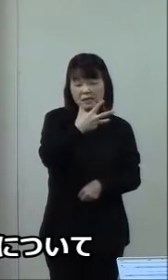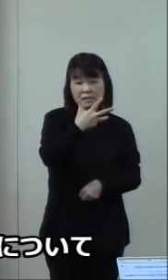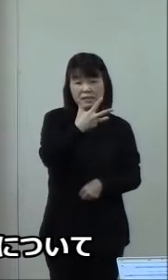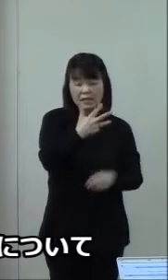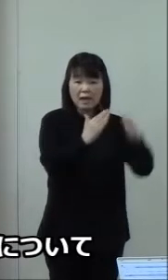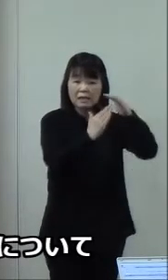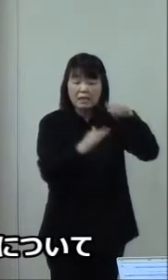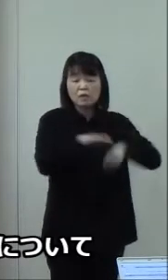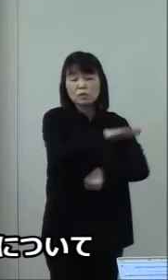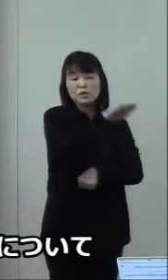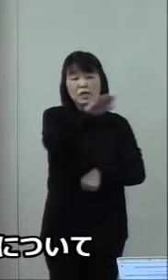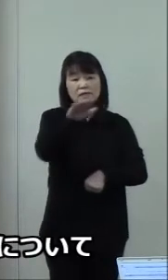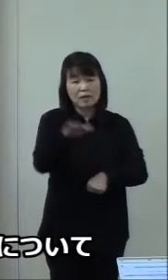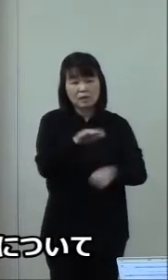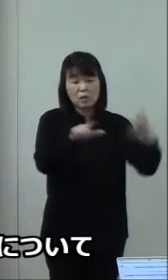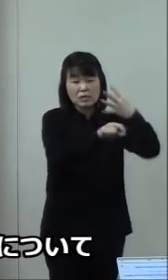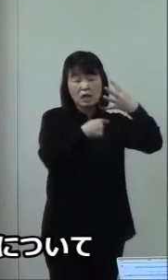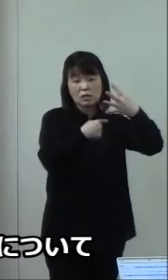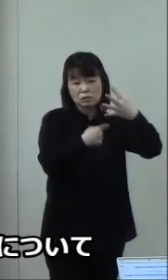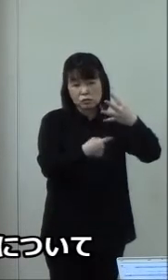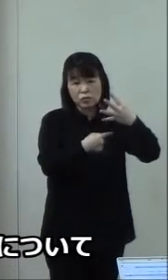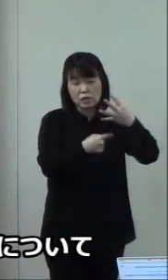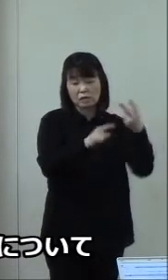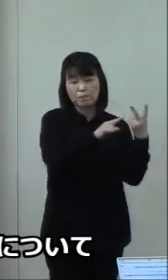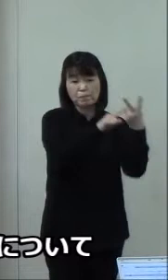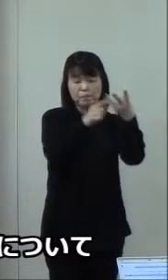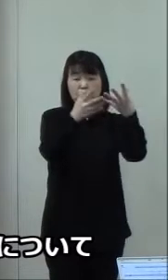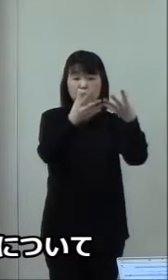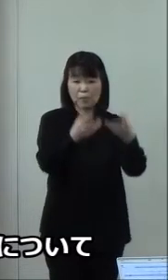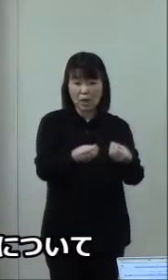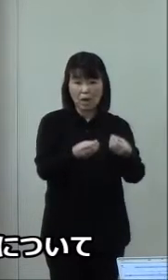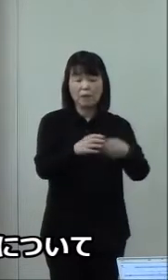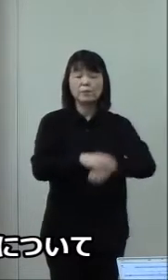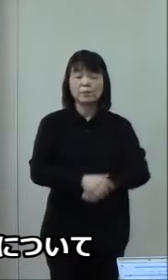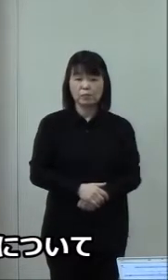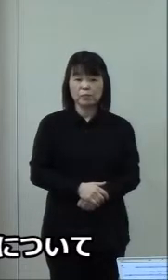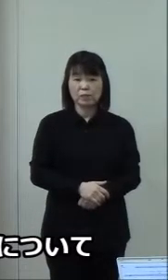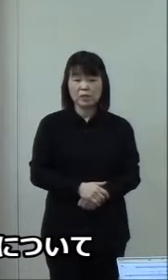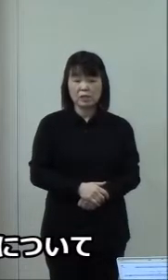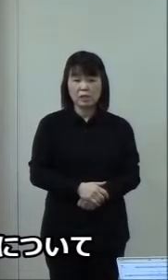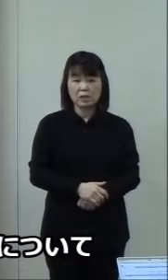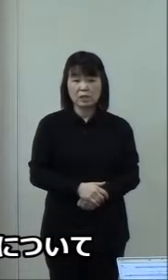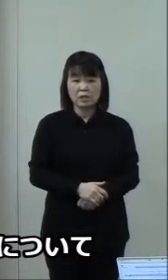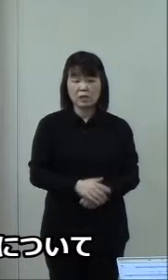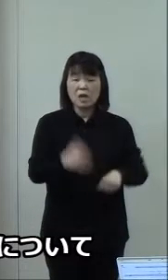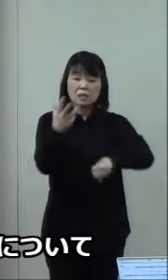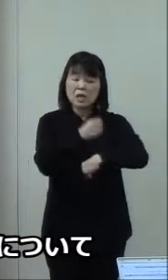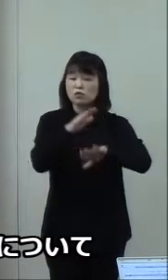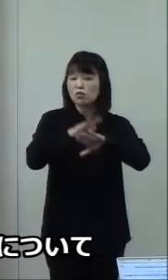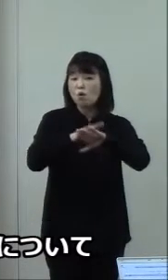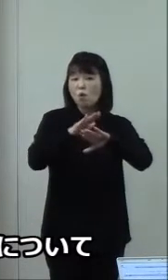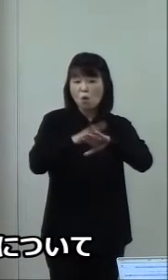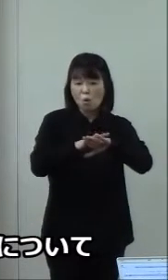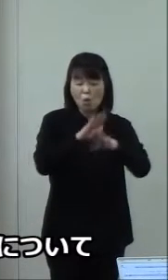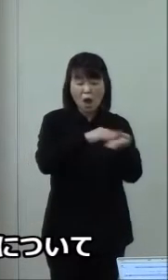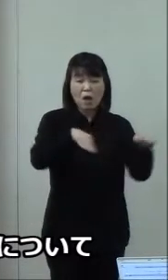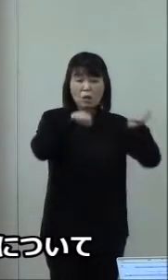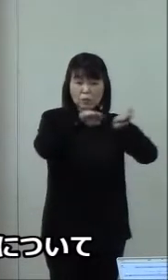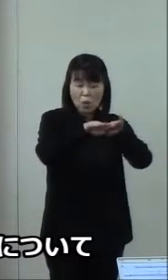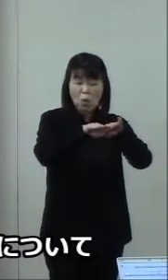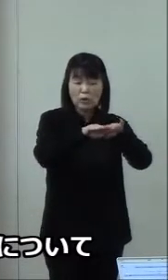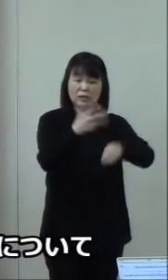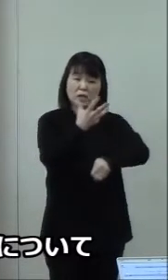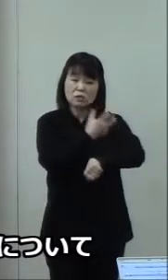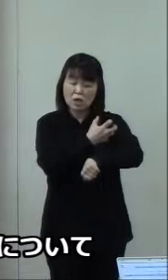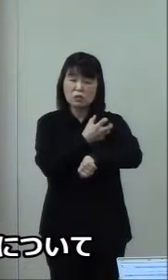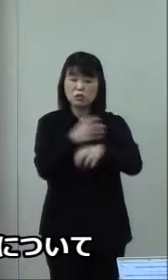発送したところであります。接種は引き続き個別接種と集団接種を併用して実施することとし